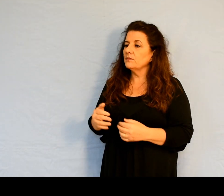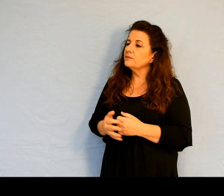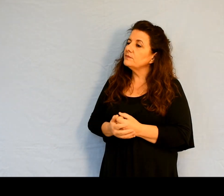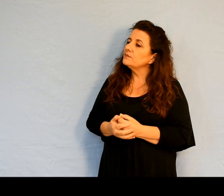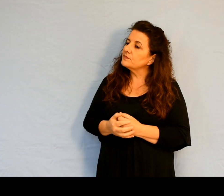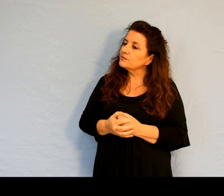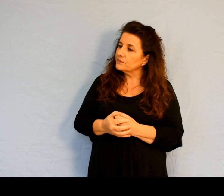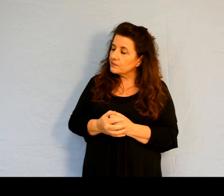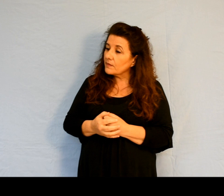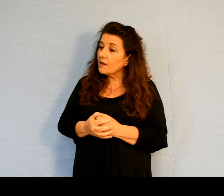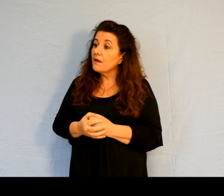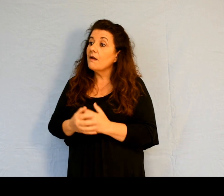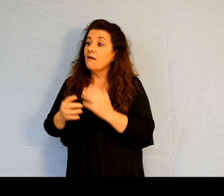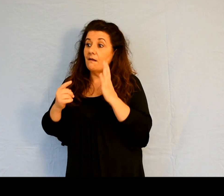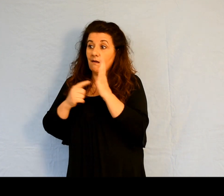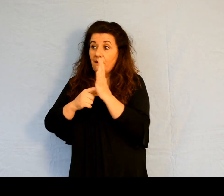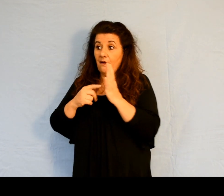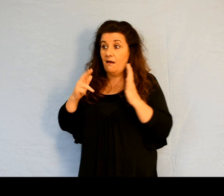« Quand le Fils de l'homme viendra dans sa gloire,